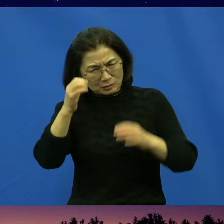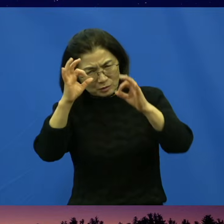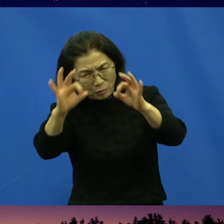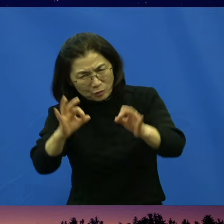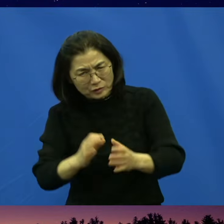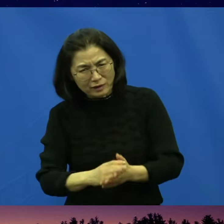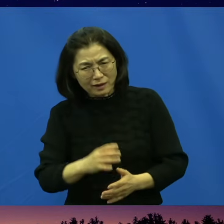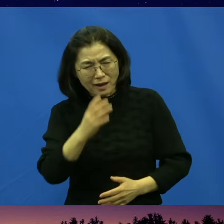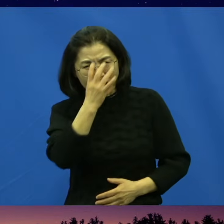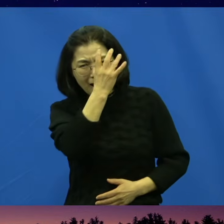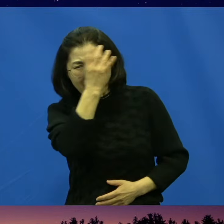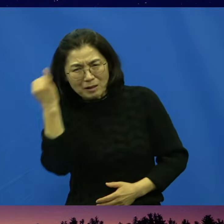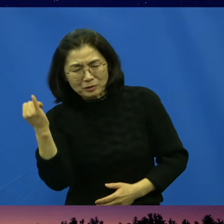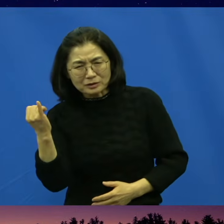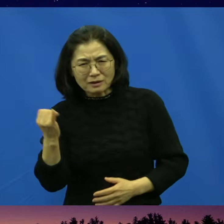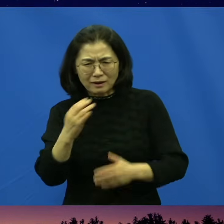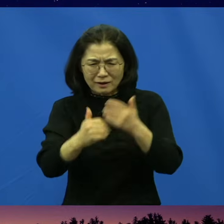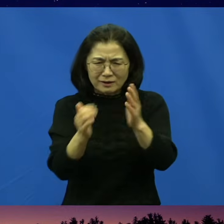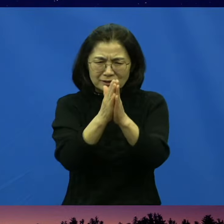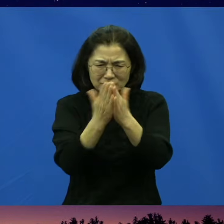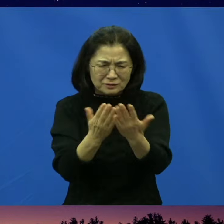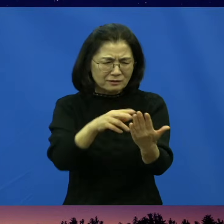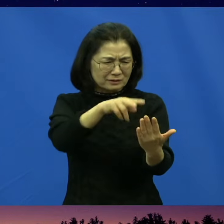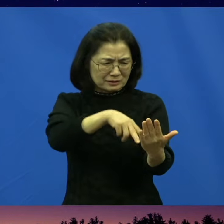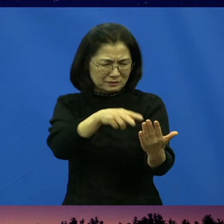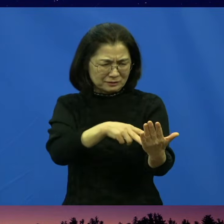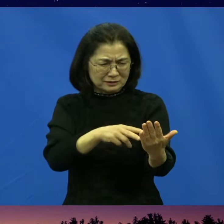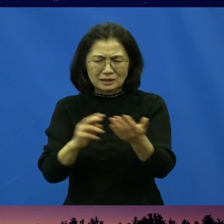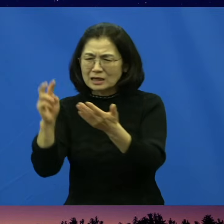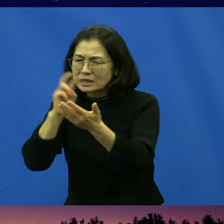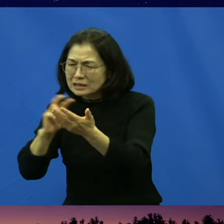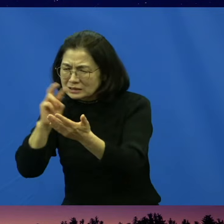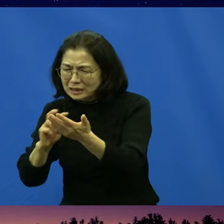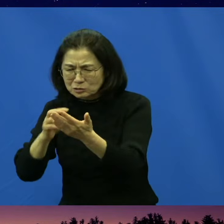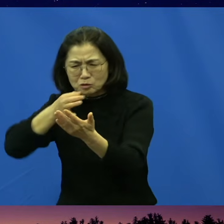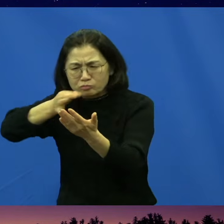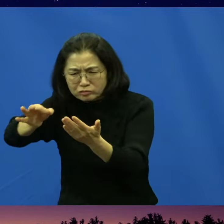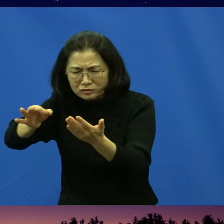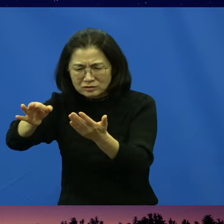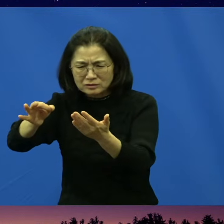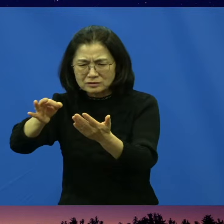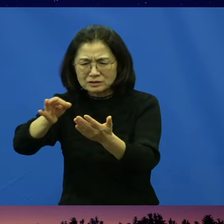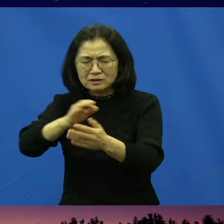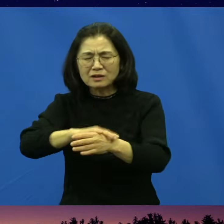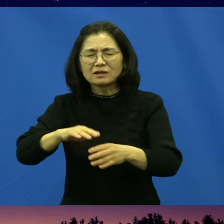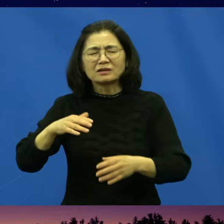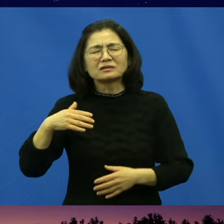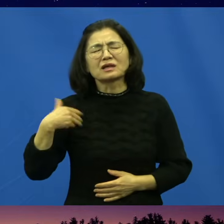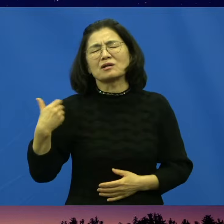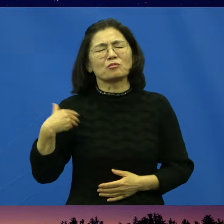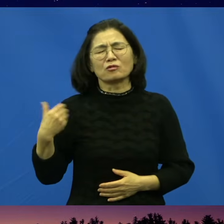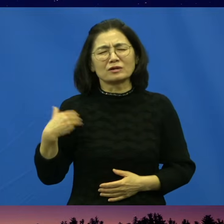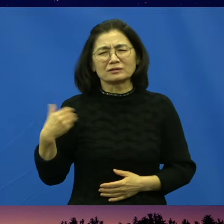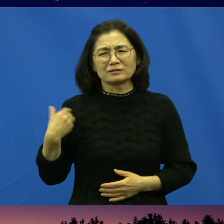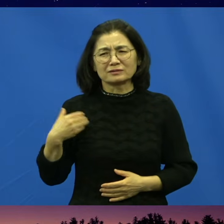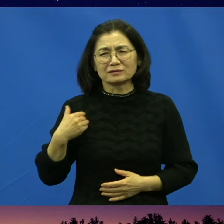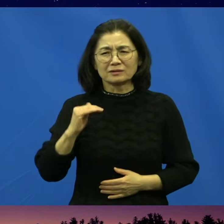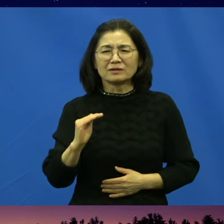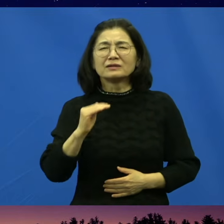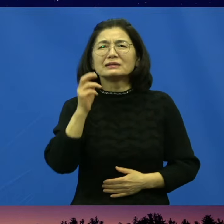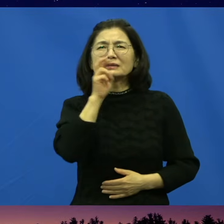태초에 하나님이 천지를 내 영혼이 은총 입어 중한